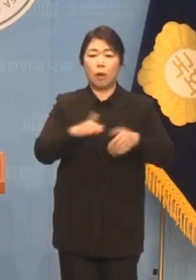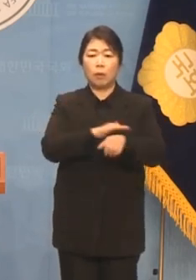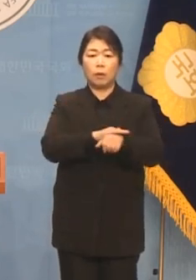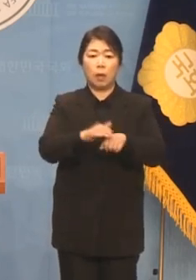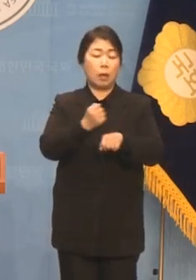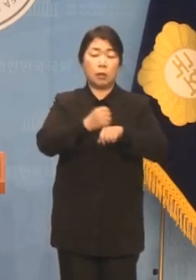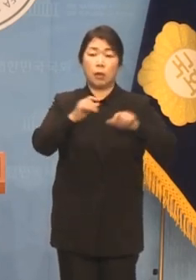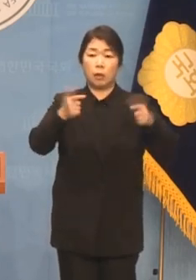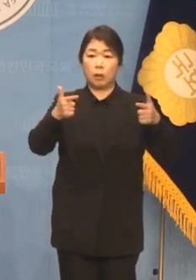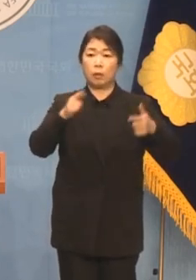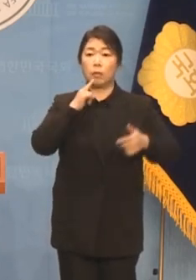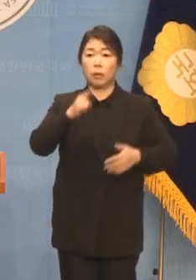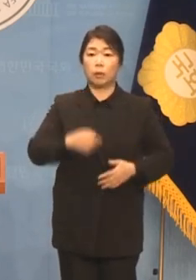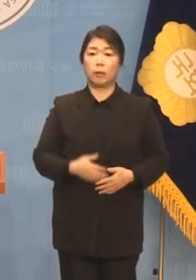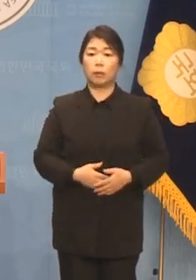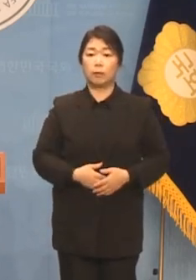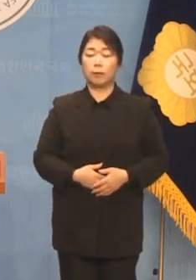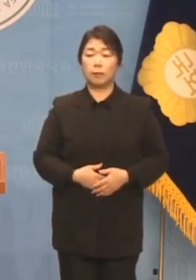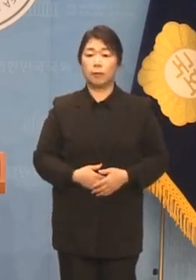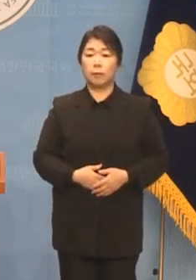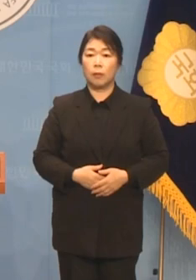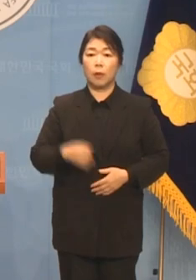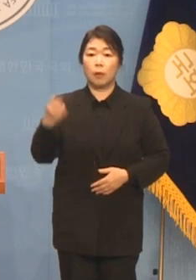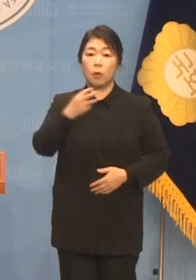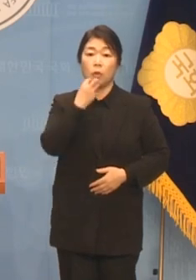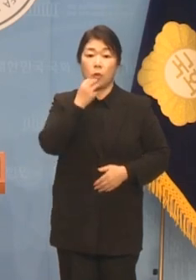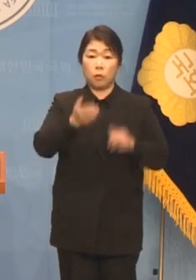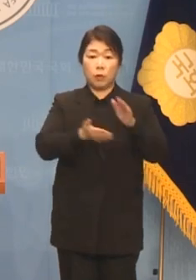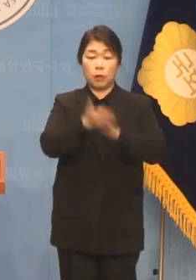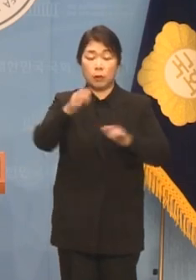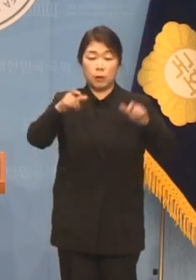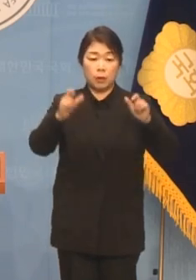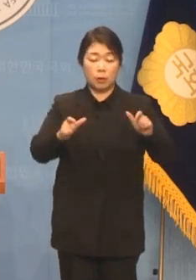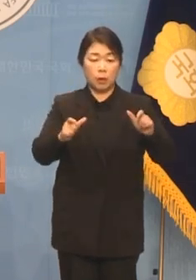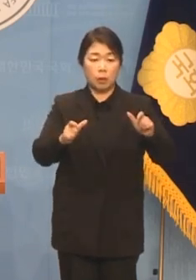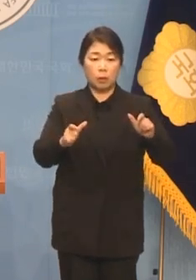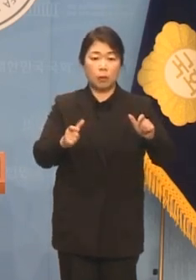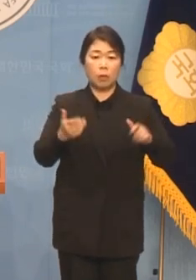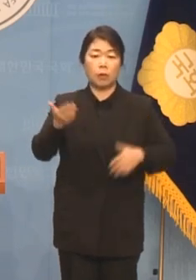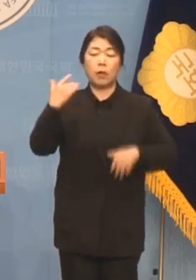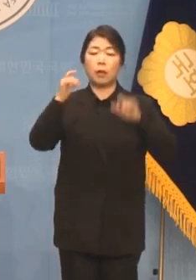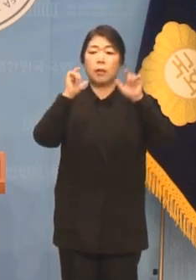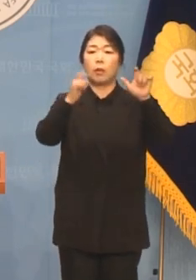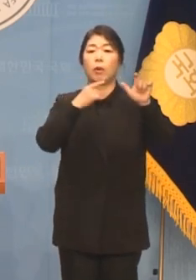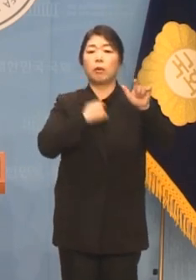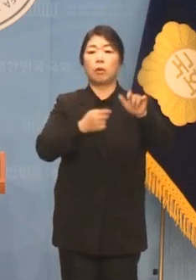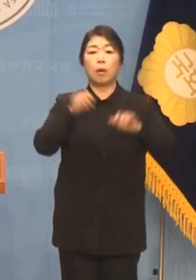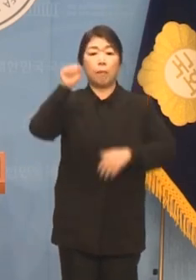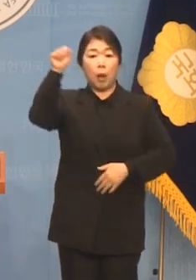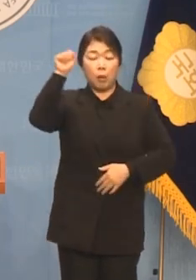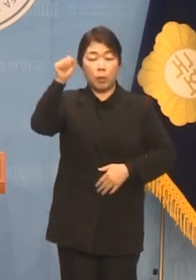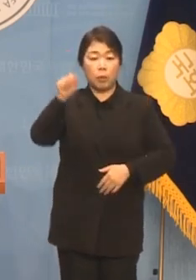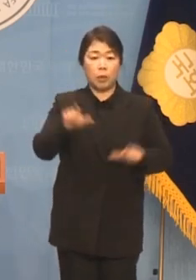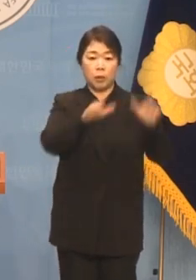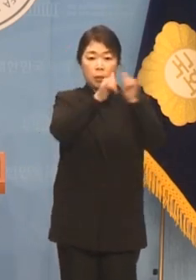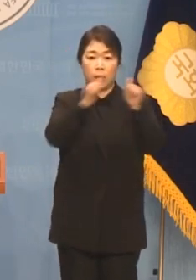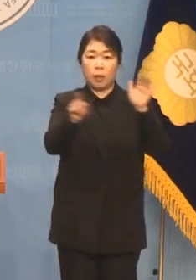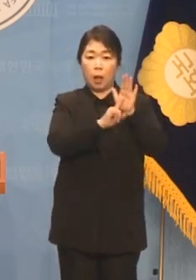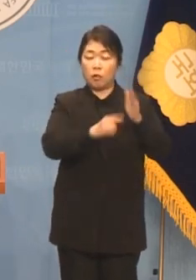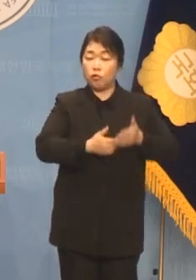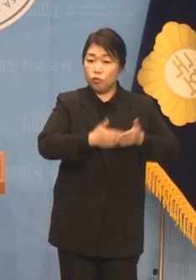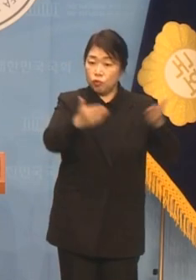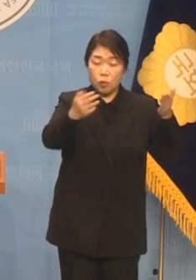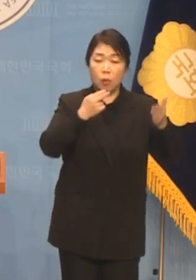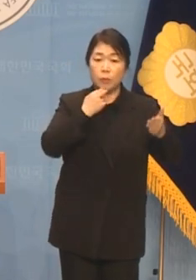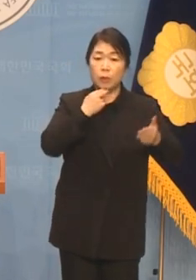않다고 해집니다 서울시는 이미 예고된 파업을 시민들에게 제대로 알리지도